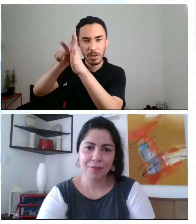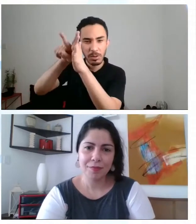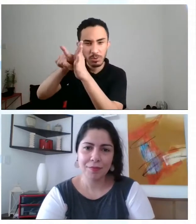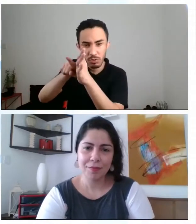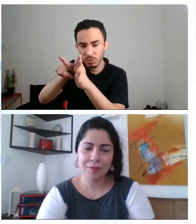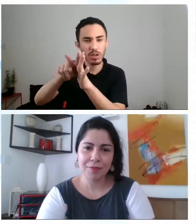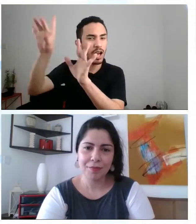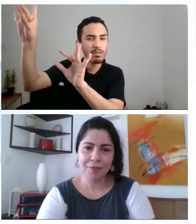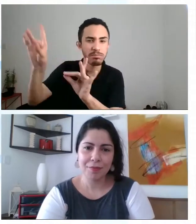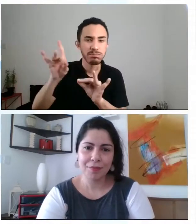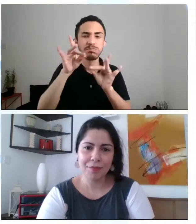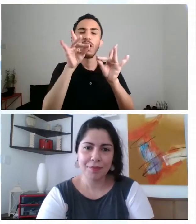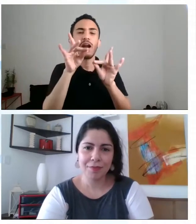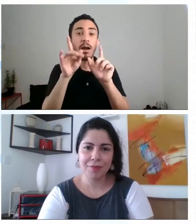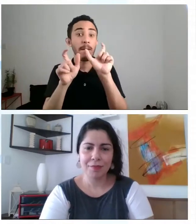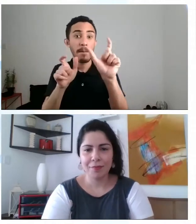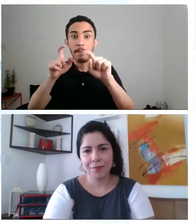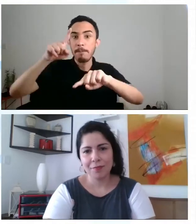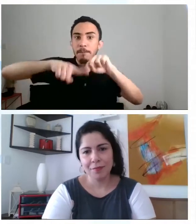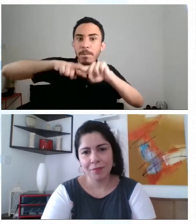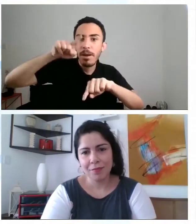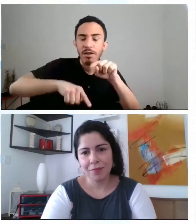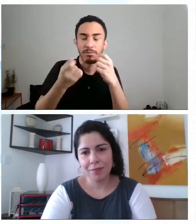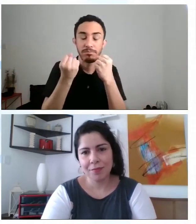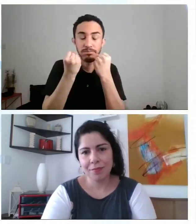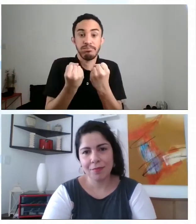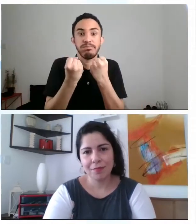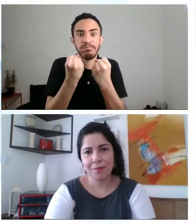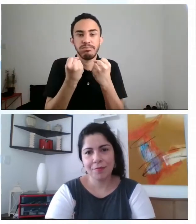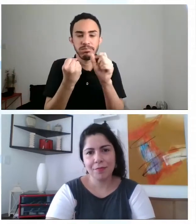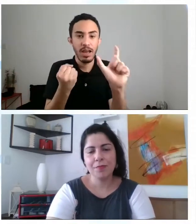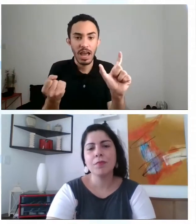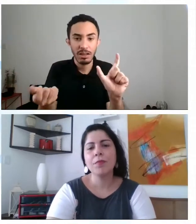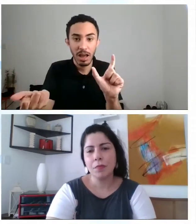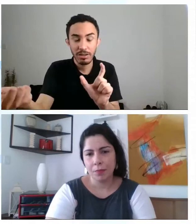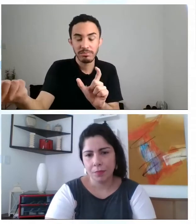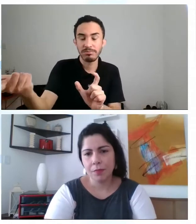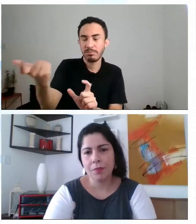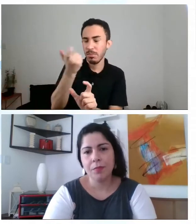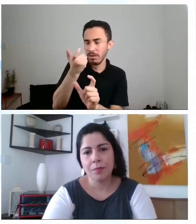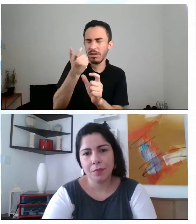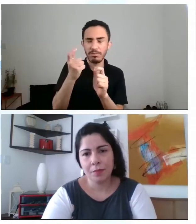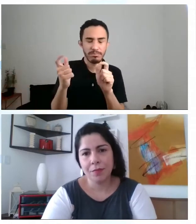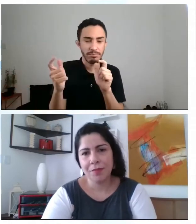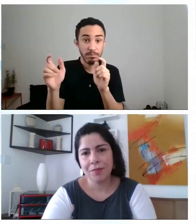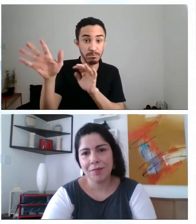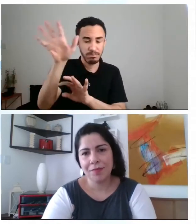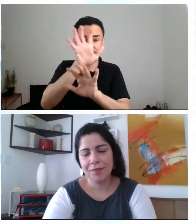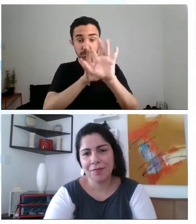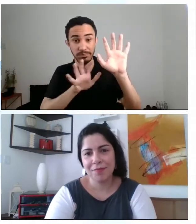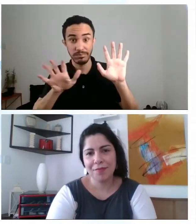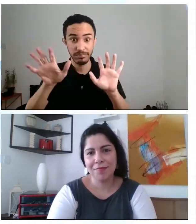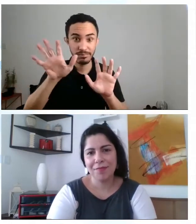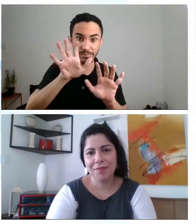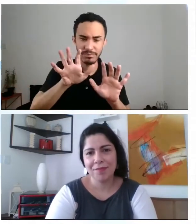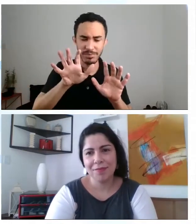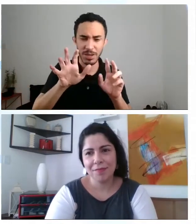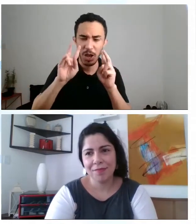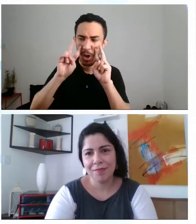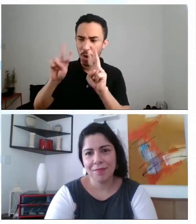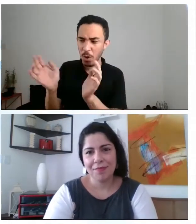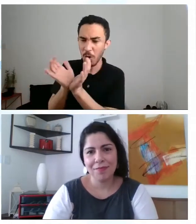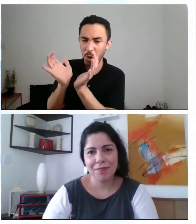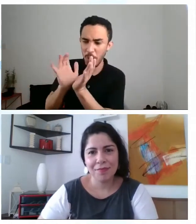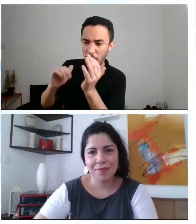pesquisas dela, e esse excerto vinha com um palavrão no meio, e isso me desconcertou na hora de fazer a interpretação. E eu olhei para minha equipe